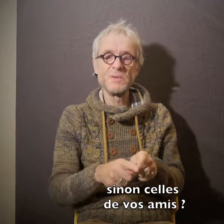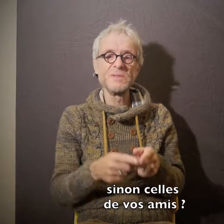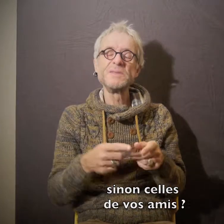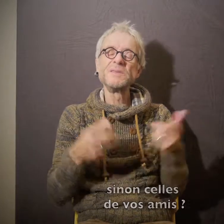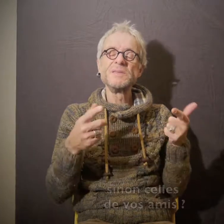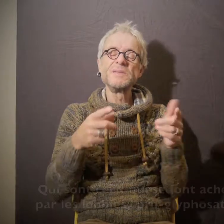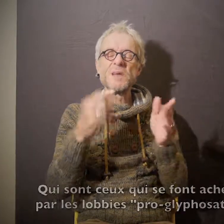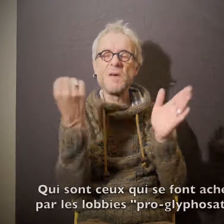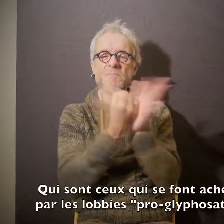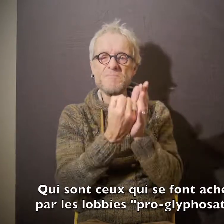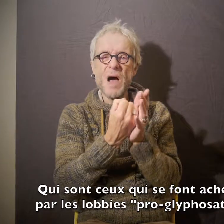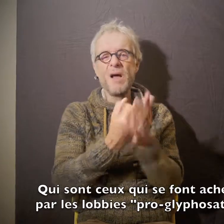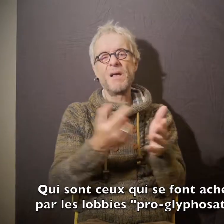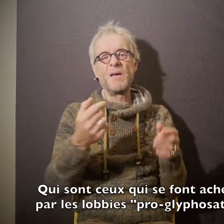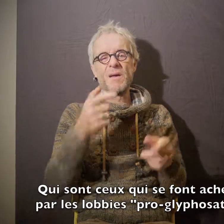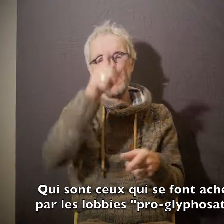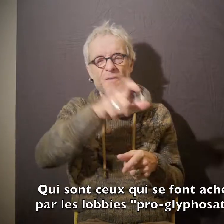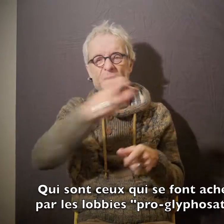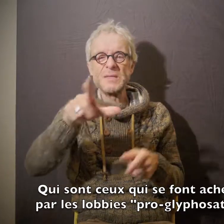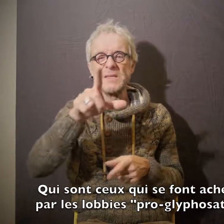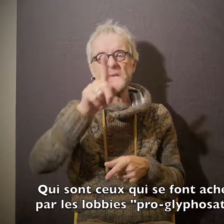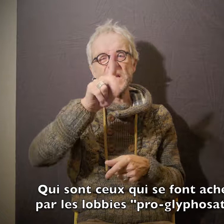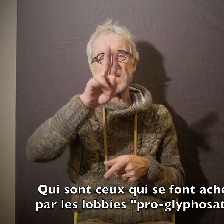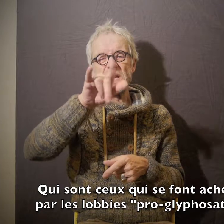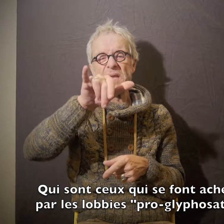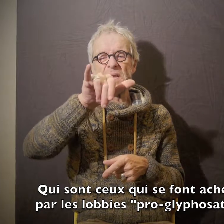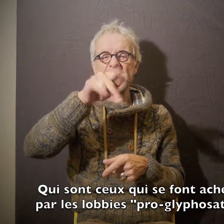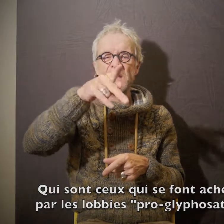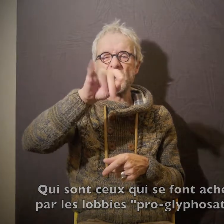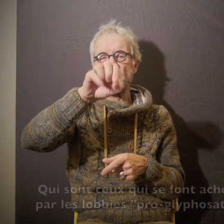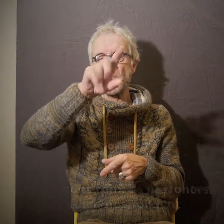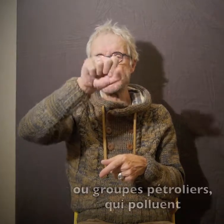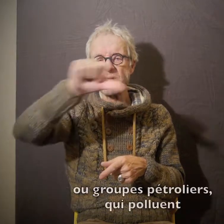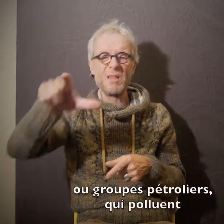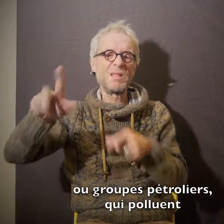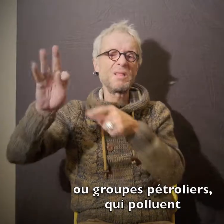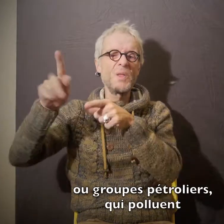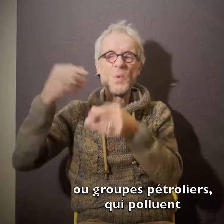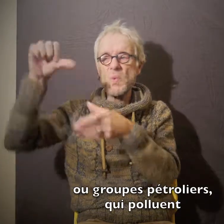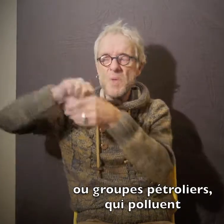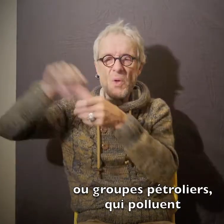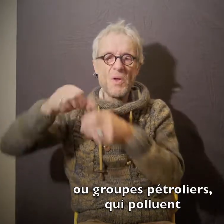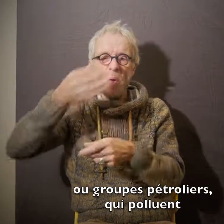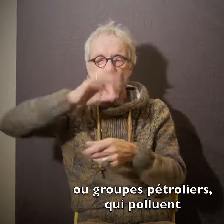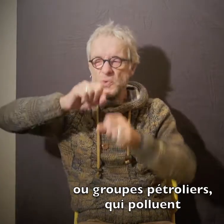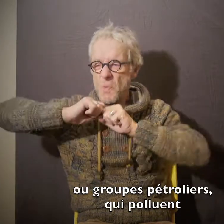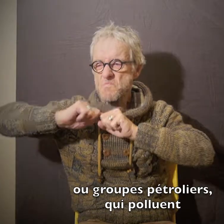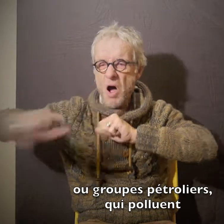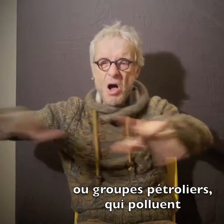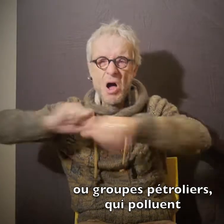qui se font acheter par les lobbies pro-glyphosate ou groupes pétroliers qui polluent en toute complaisance,